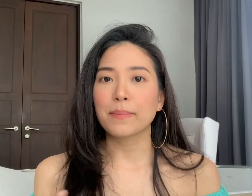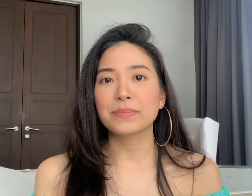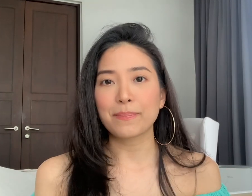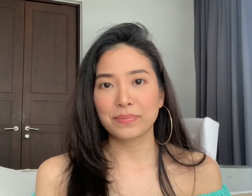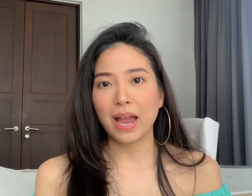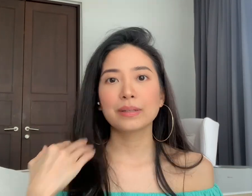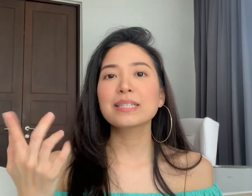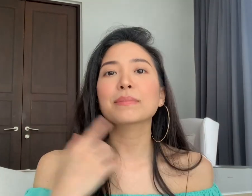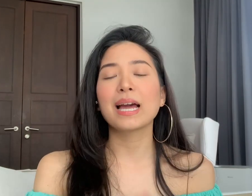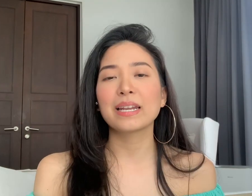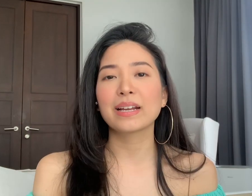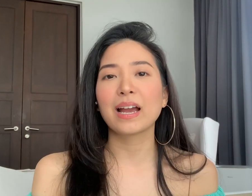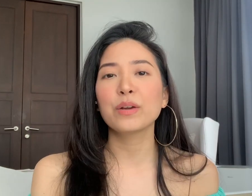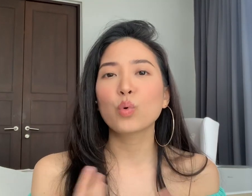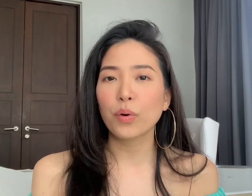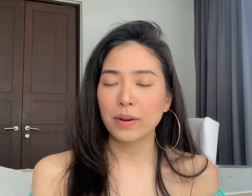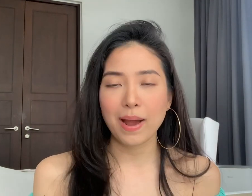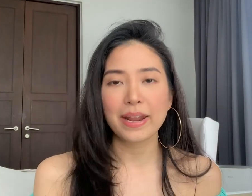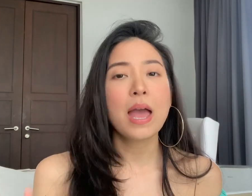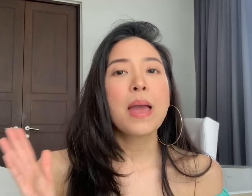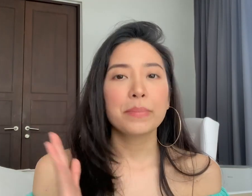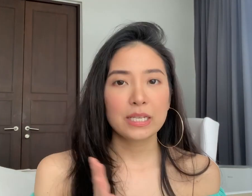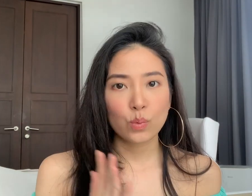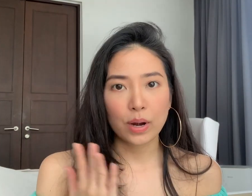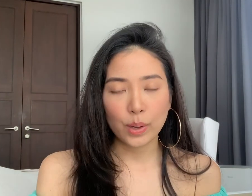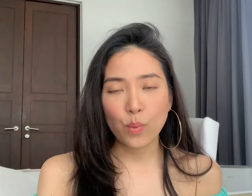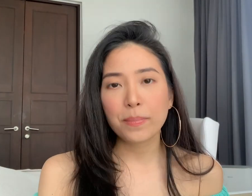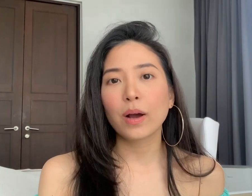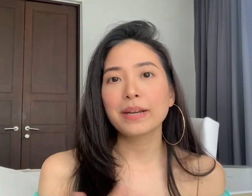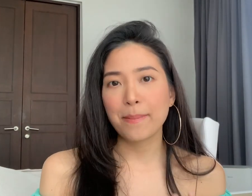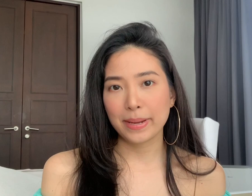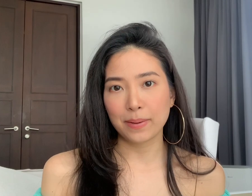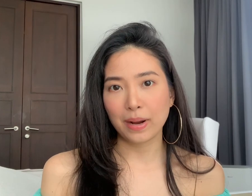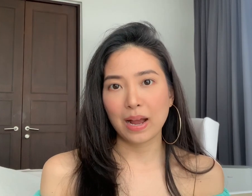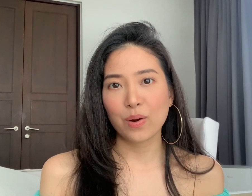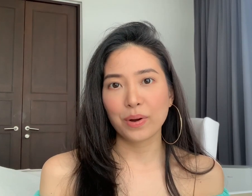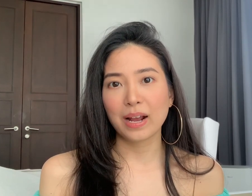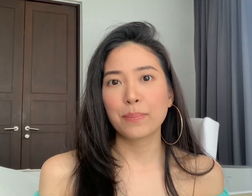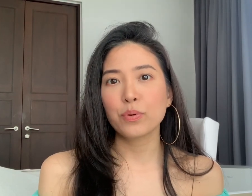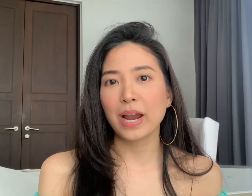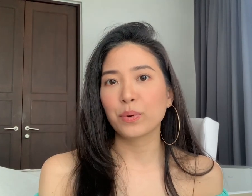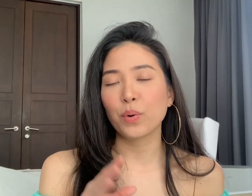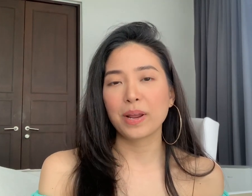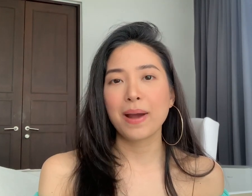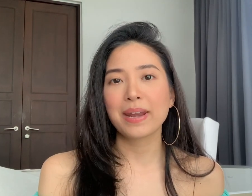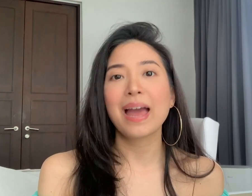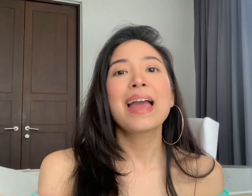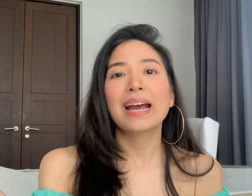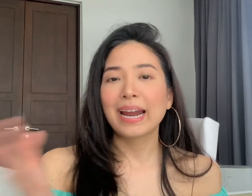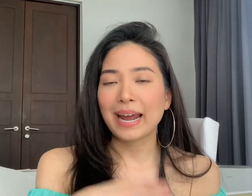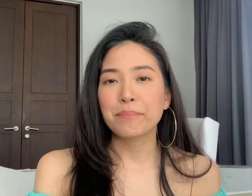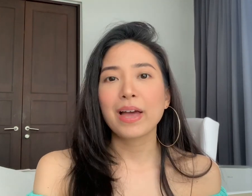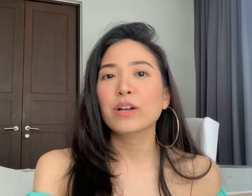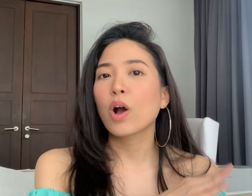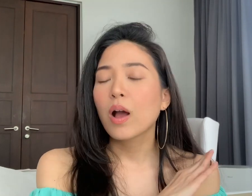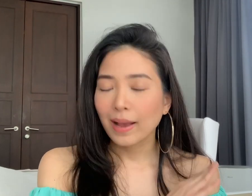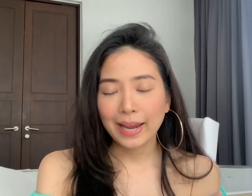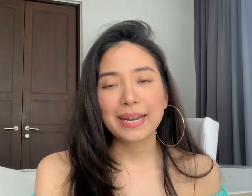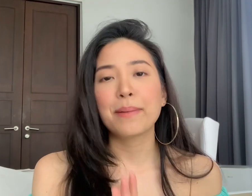ทุกได้ ทุกคนในว่าคิดทำได้ได็ทำ